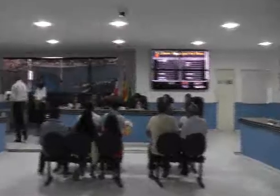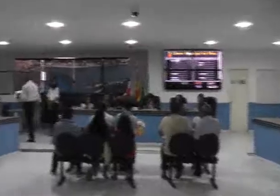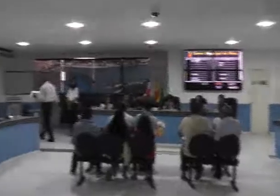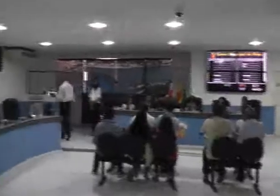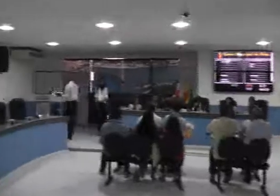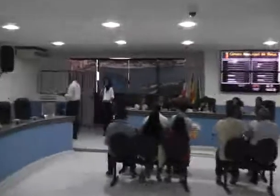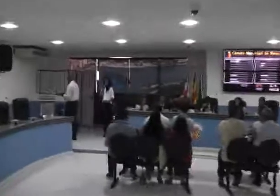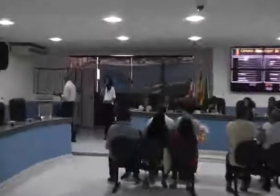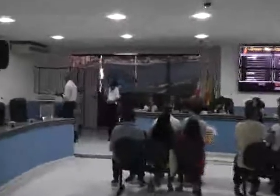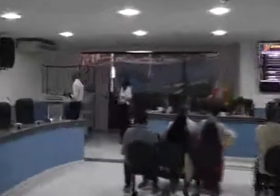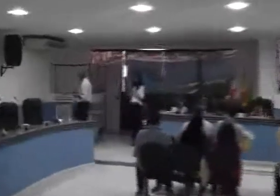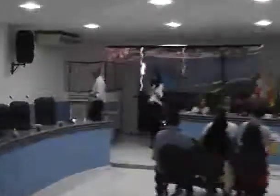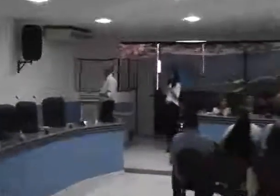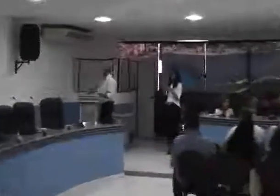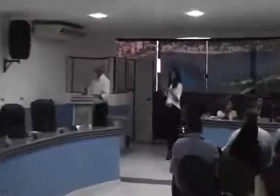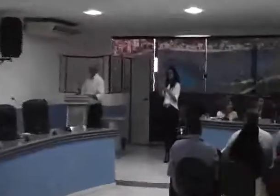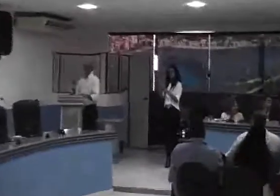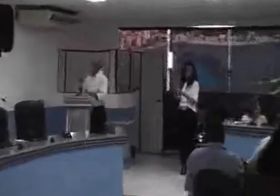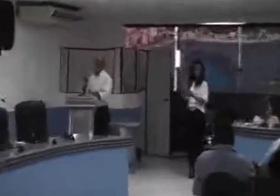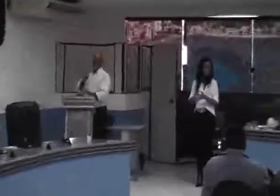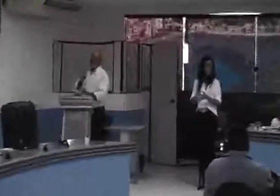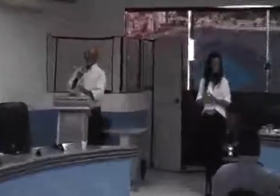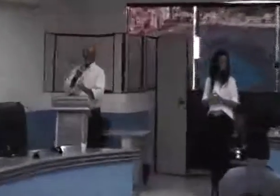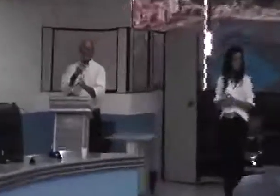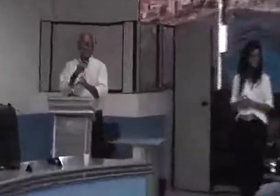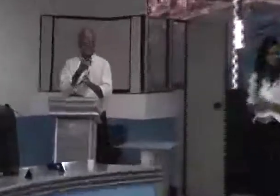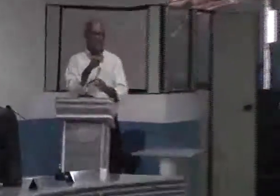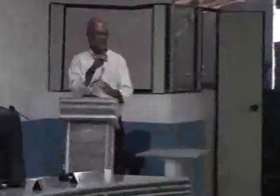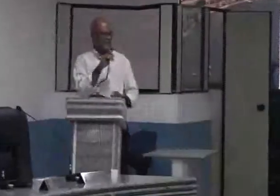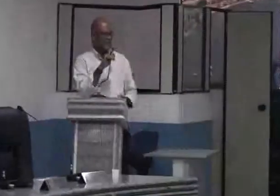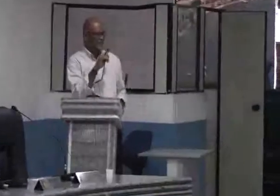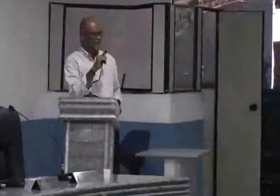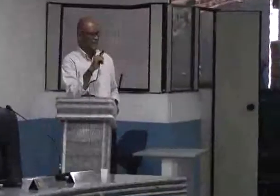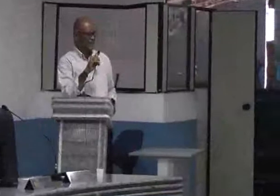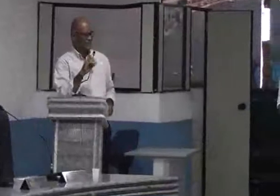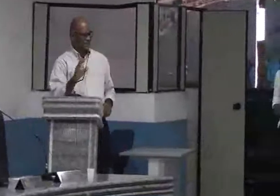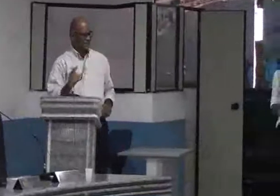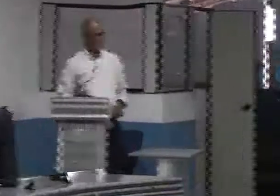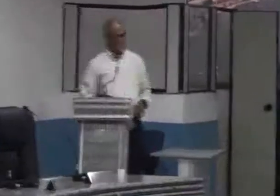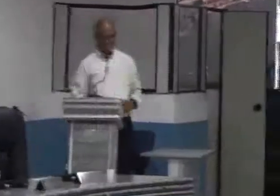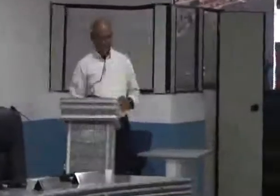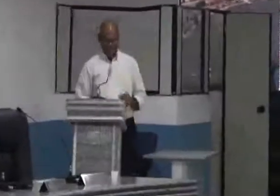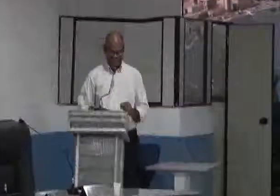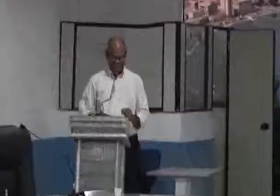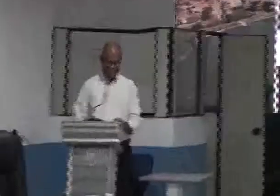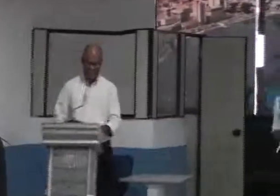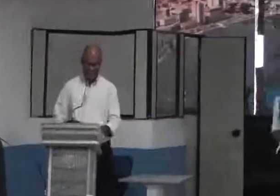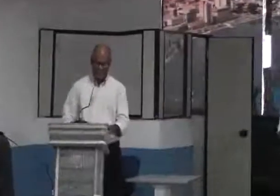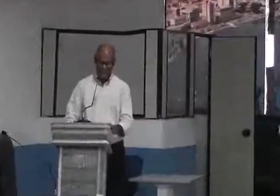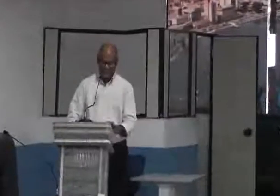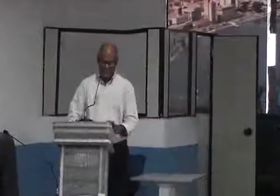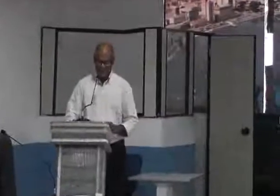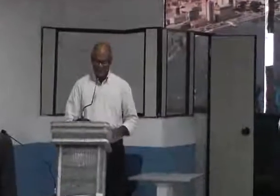Holanda. Engraçado que Holanda, eu fui vice-presidente do Conselho de Saúde e Holanda era o presidente.